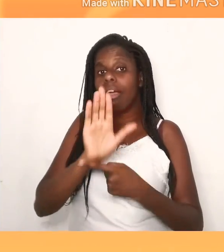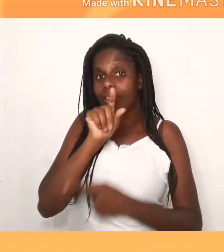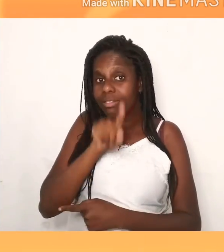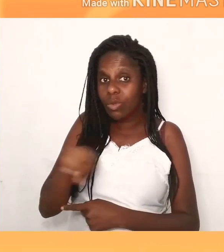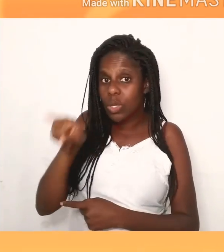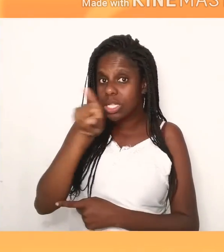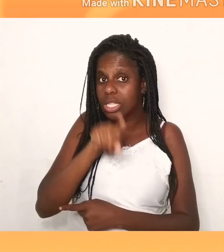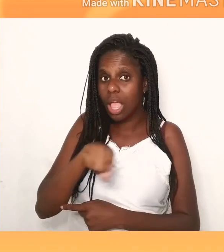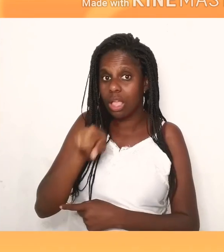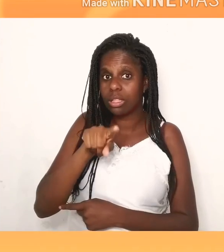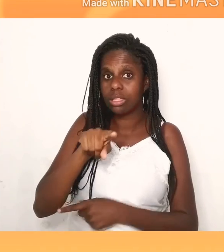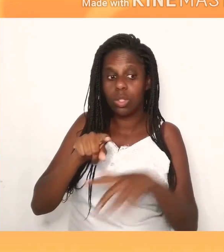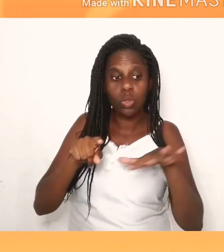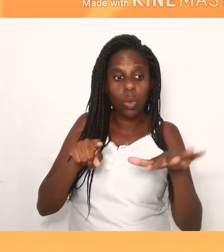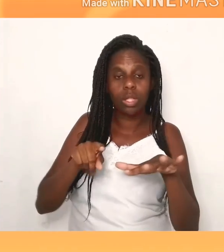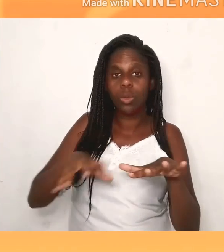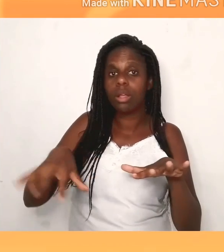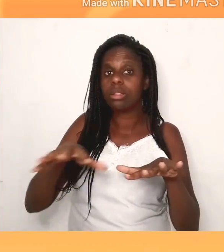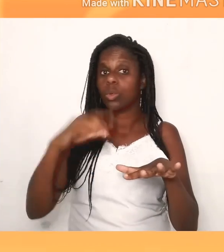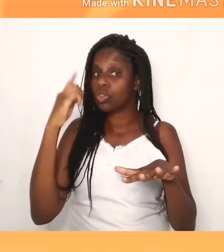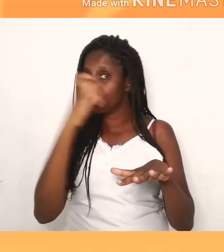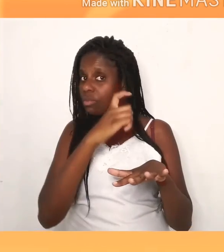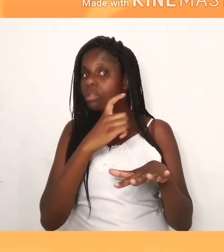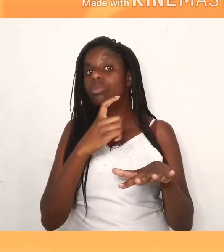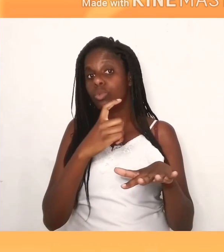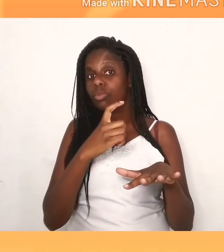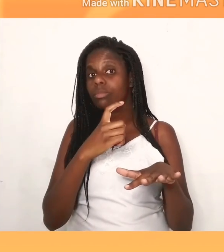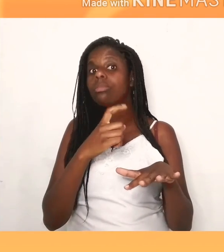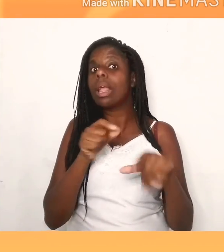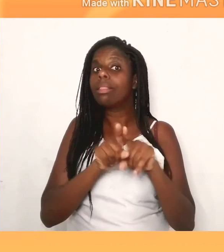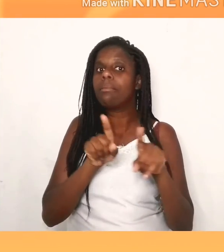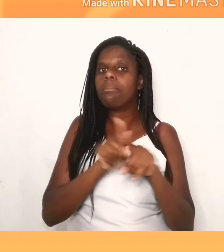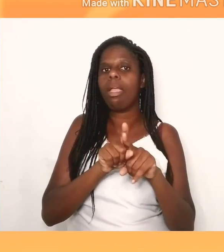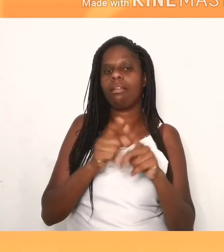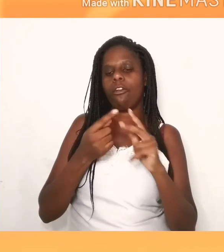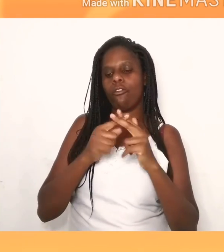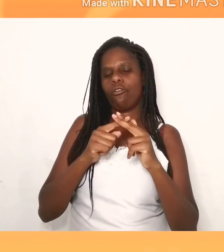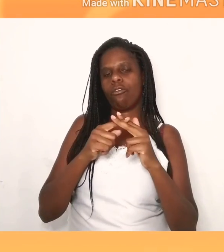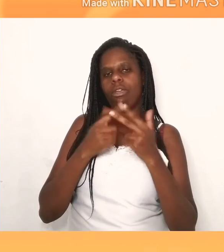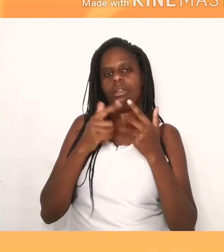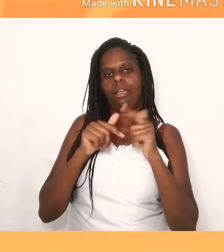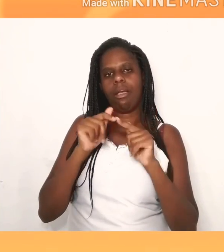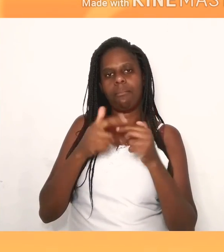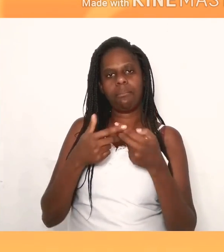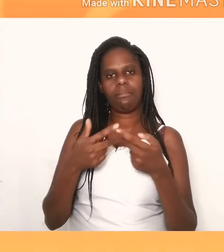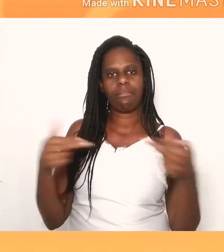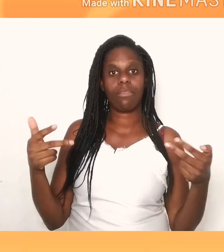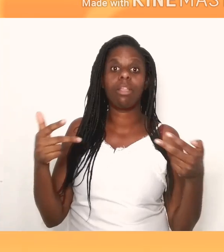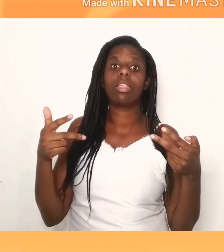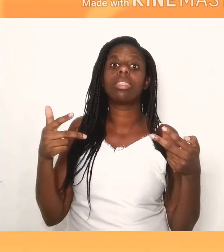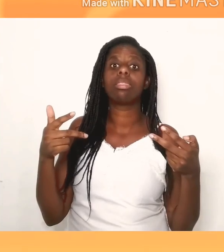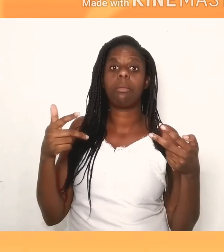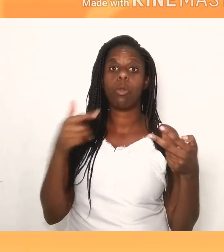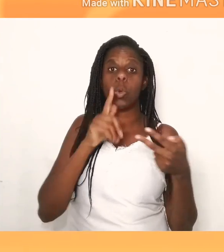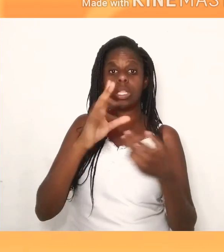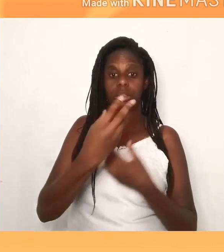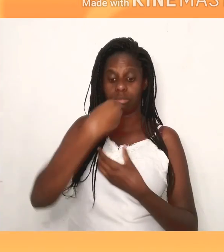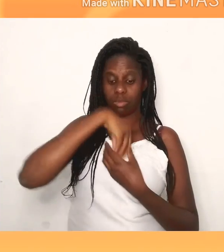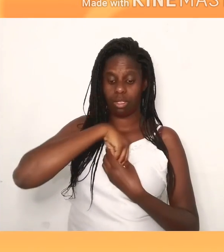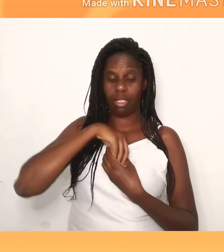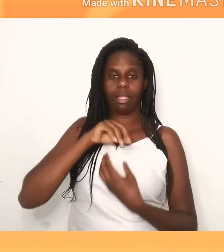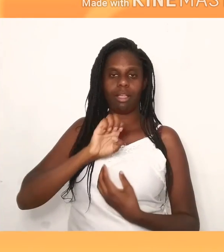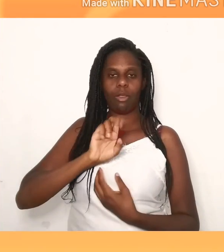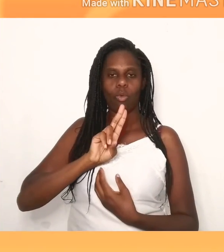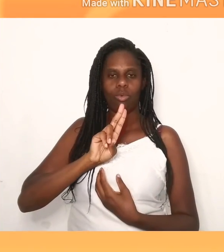salvar vocês de uma situação, nos salvar de uma situação difícil, quanto ser uma ferramenta